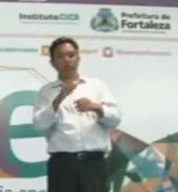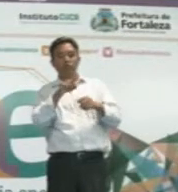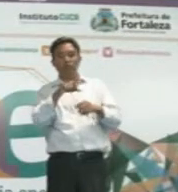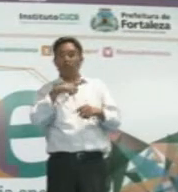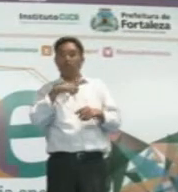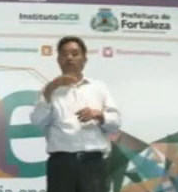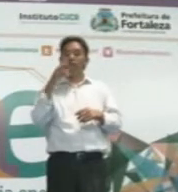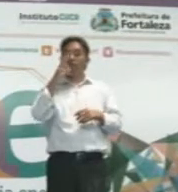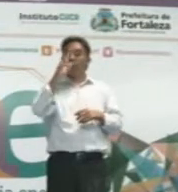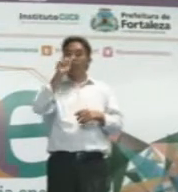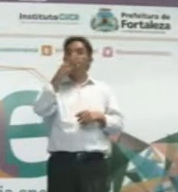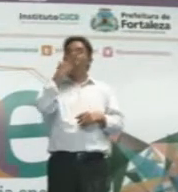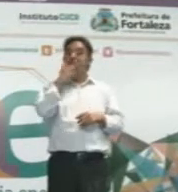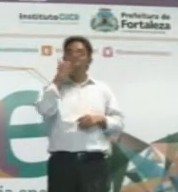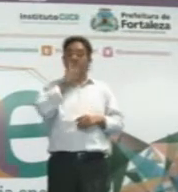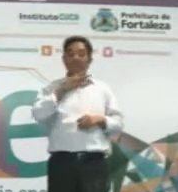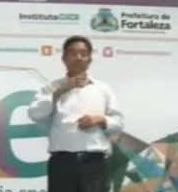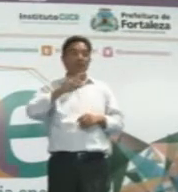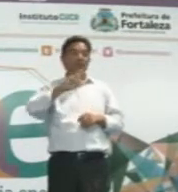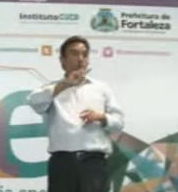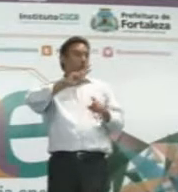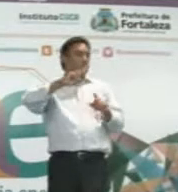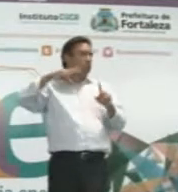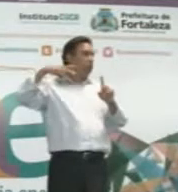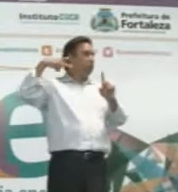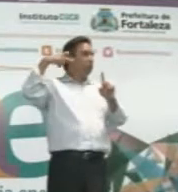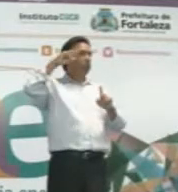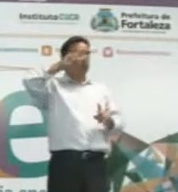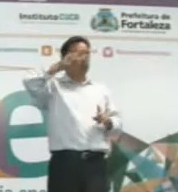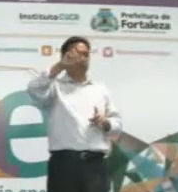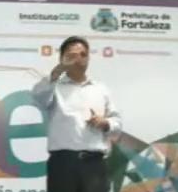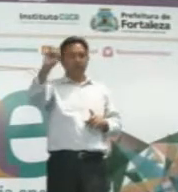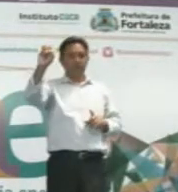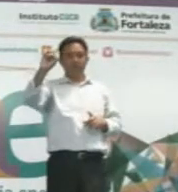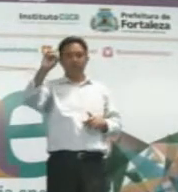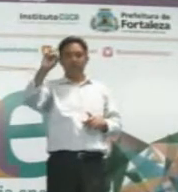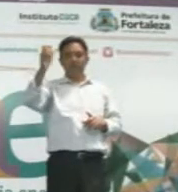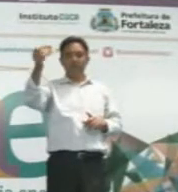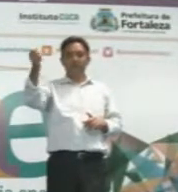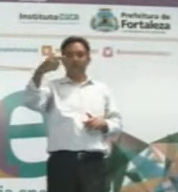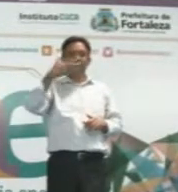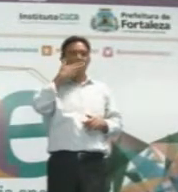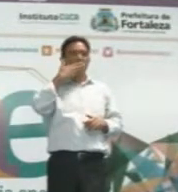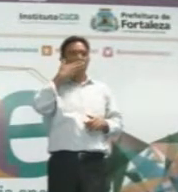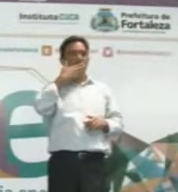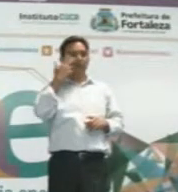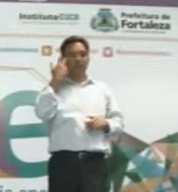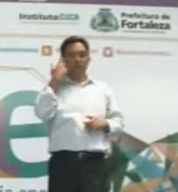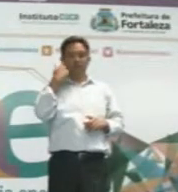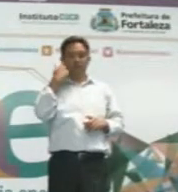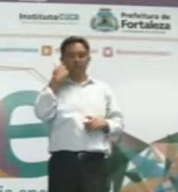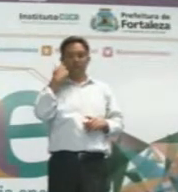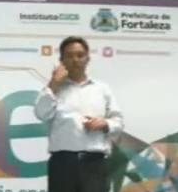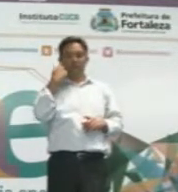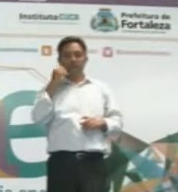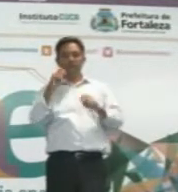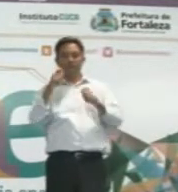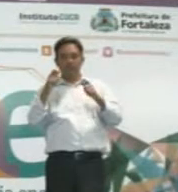potencial adoçante 200 vezes maior que o açúcar comum, permitindo seu uso em